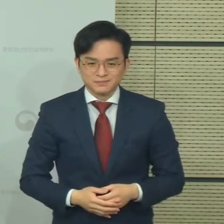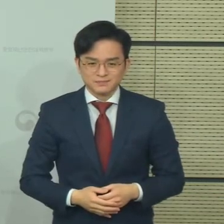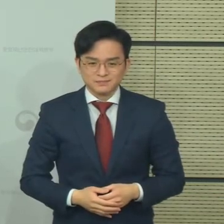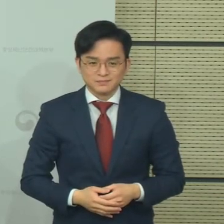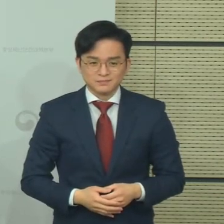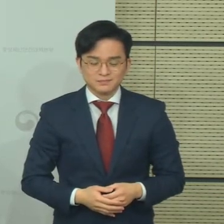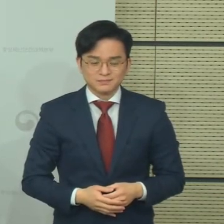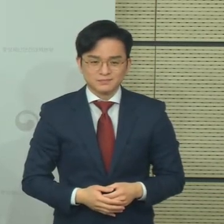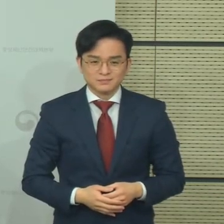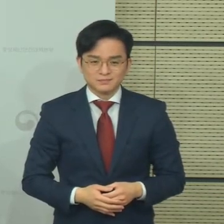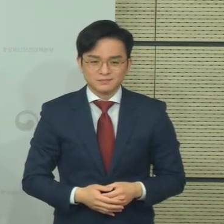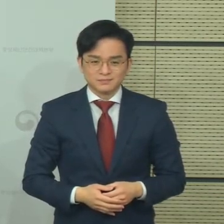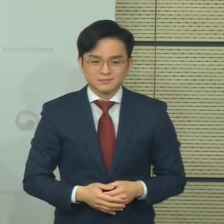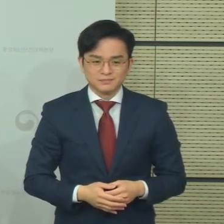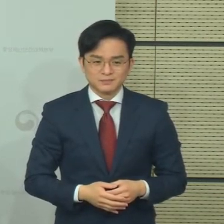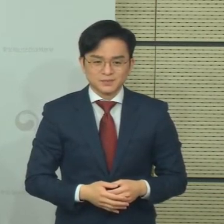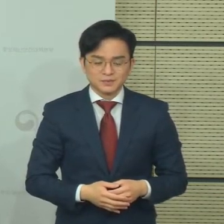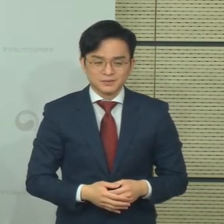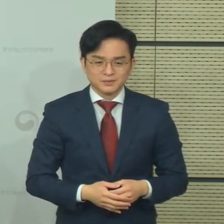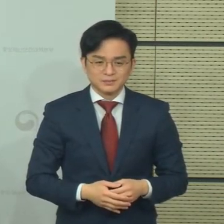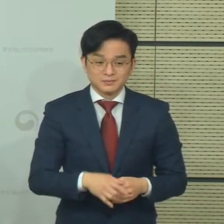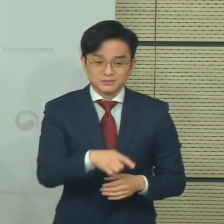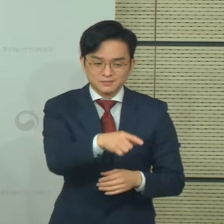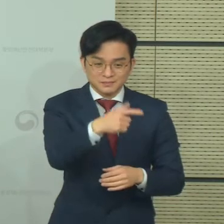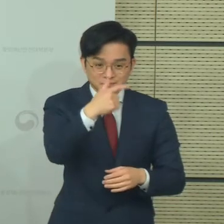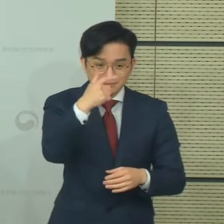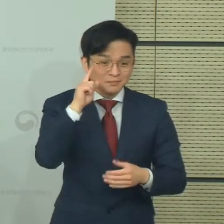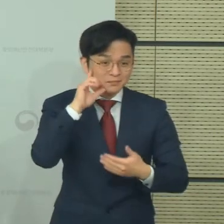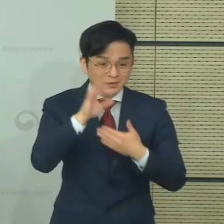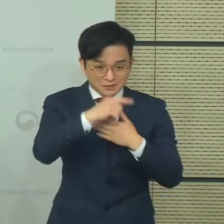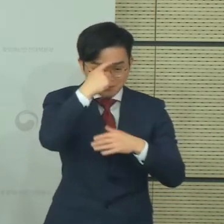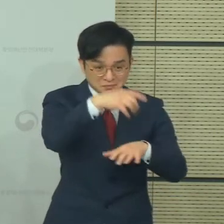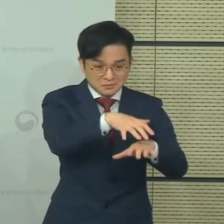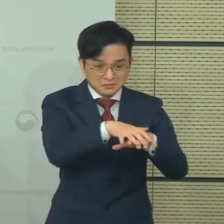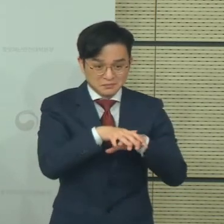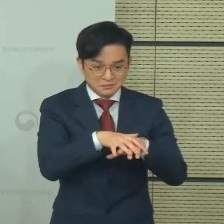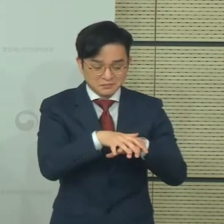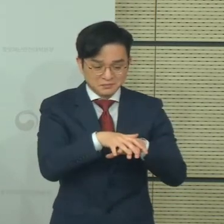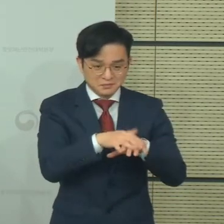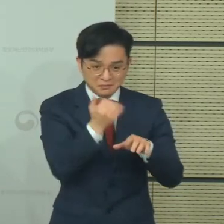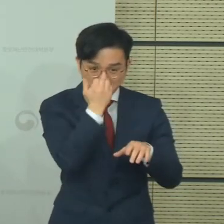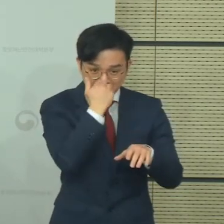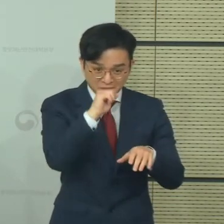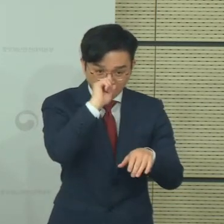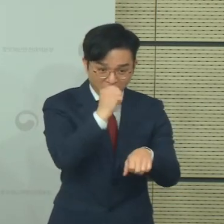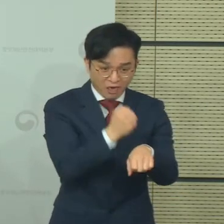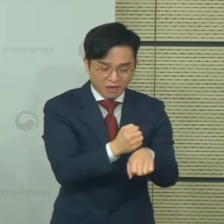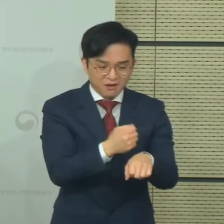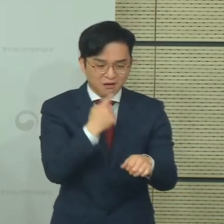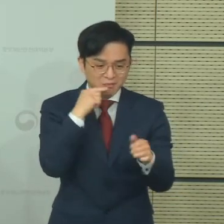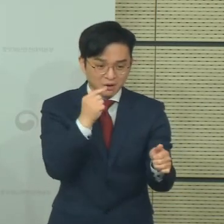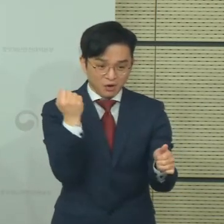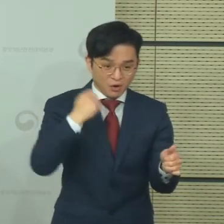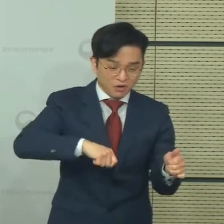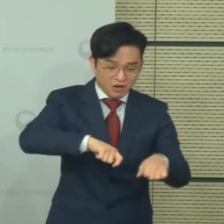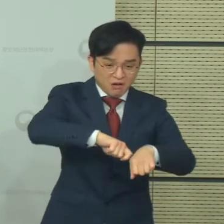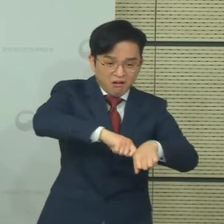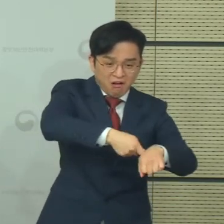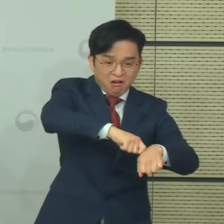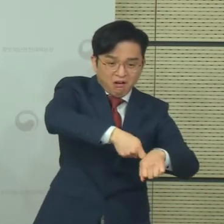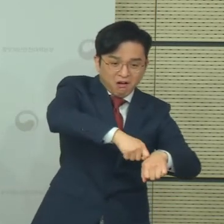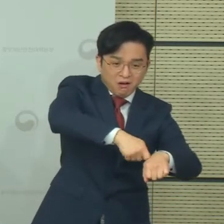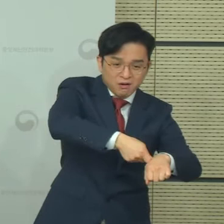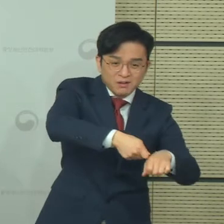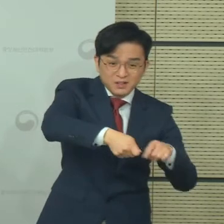기준으로 해야 되지 않는가라는 뭐 생각은 듭니다. 단지 이 구상권 청구를 남발하는